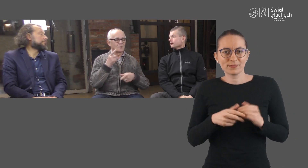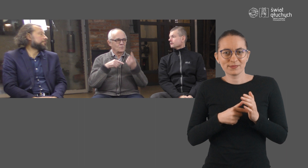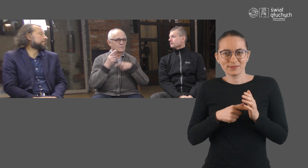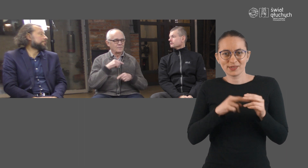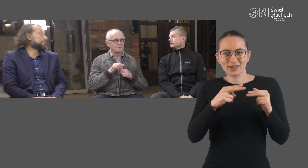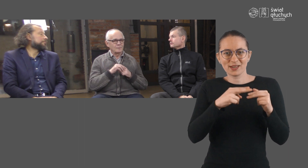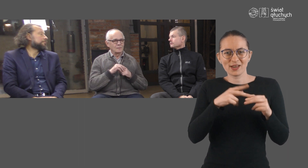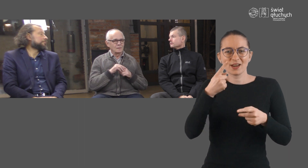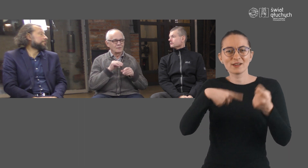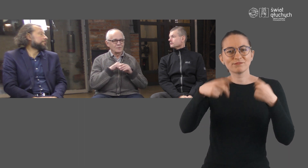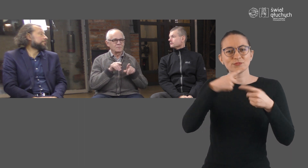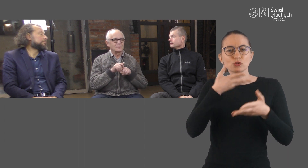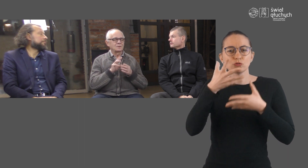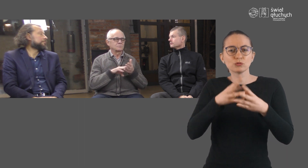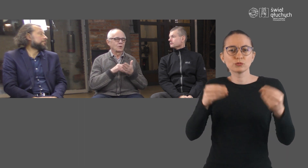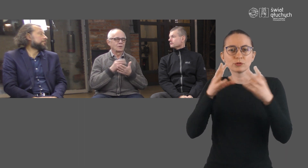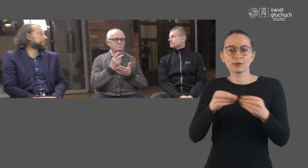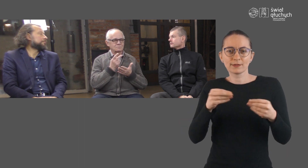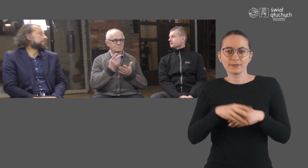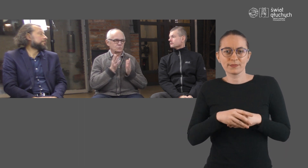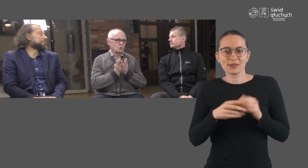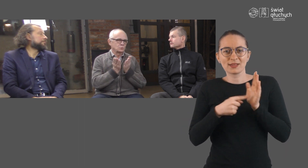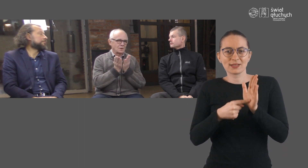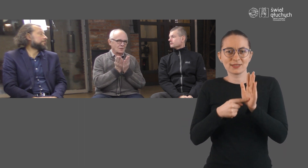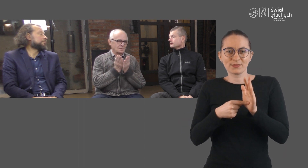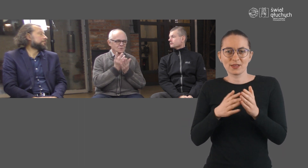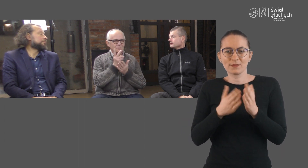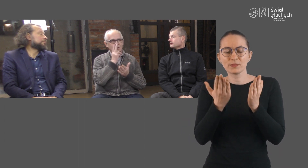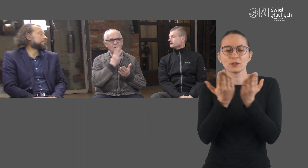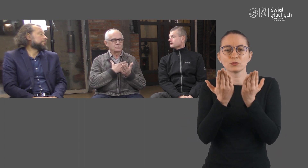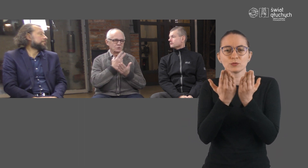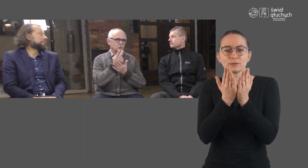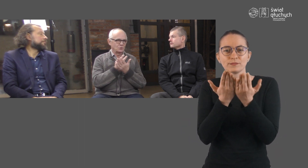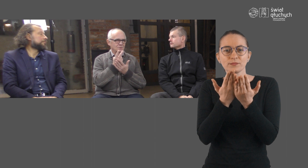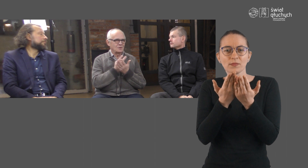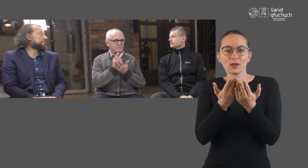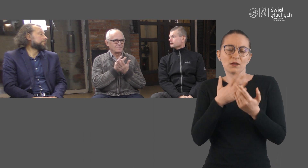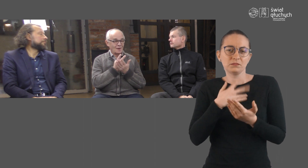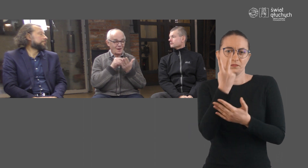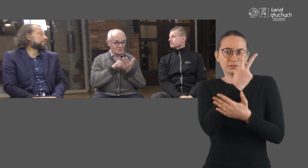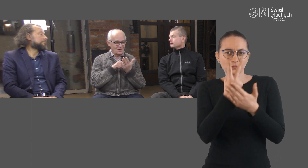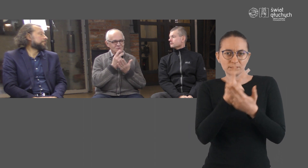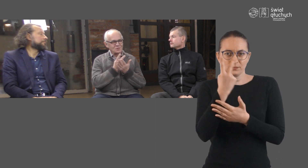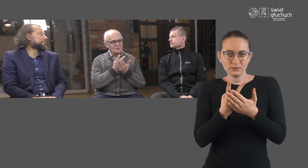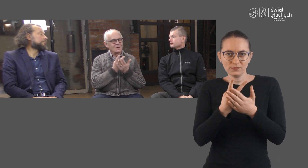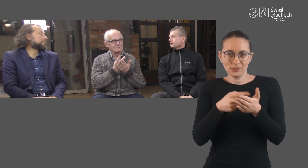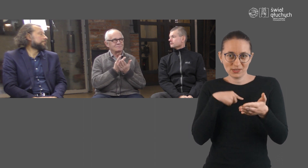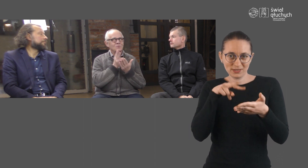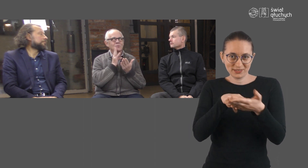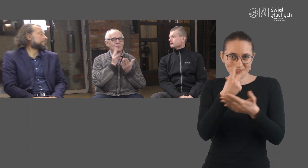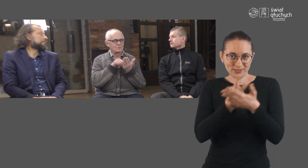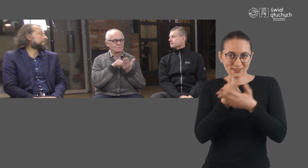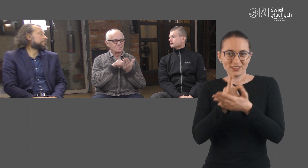No właśnie tutaj to, co wszyscy mówili, to też bym chciał dołączyć, że na przykład czytanie książek to jest